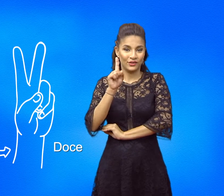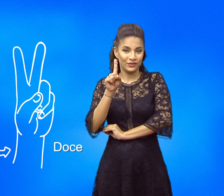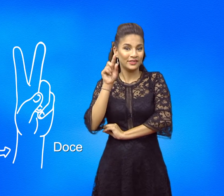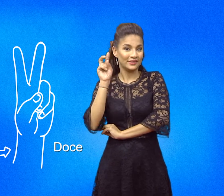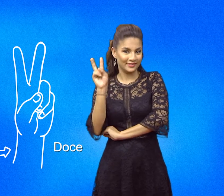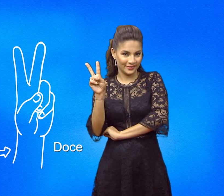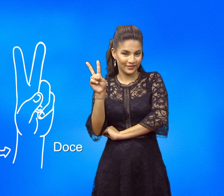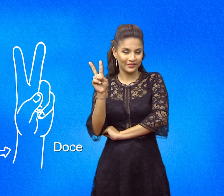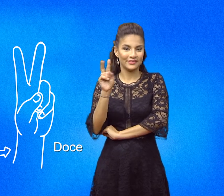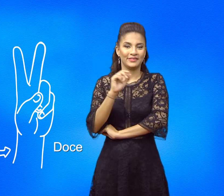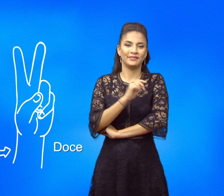12